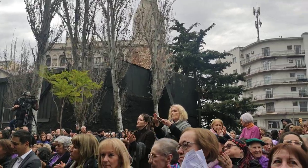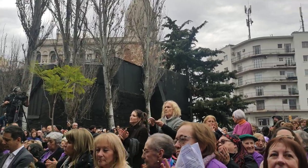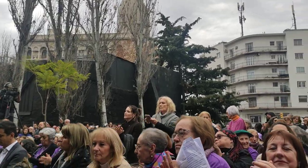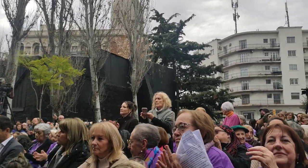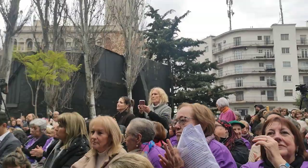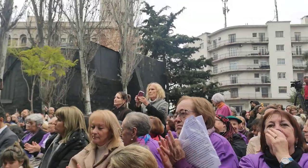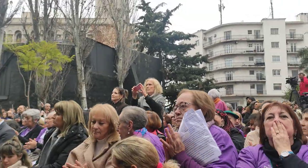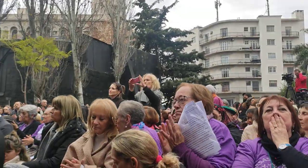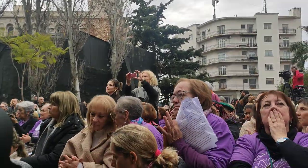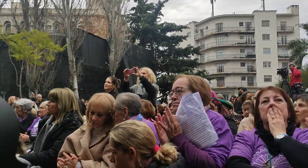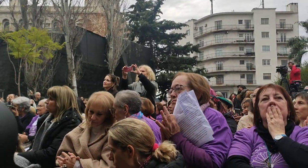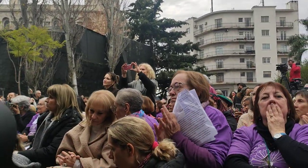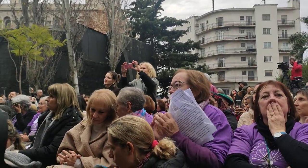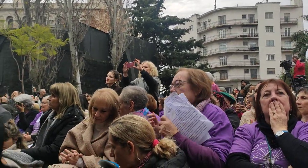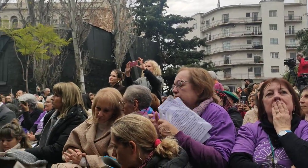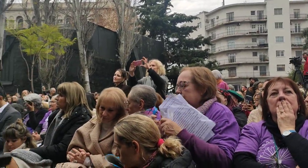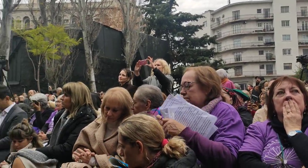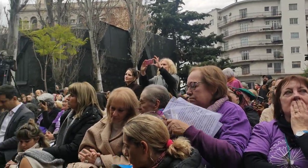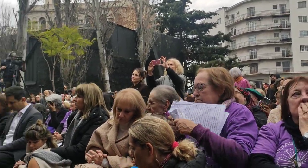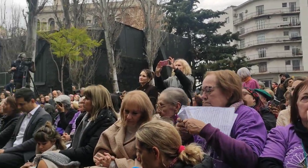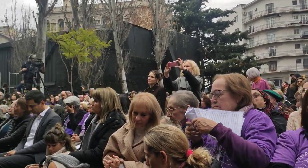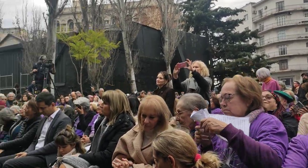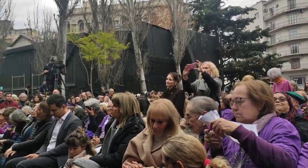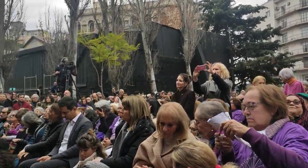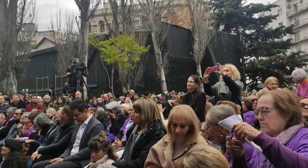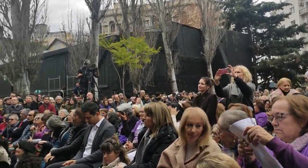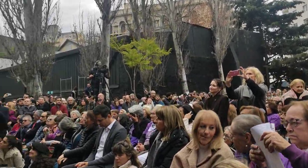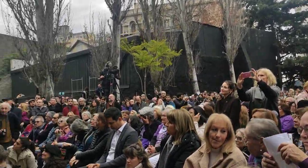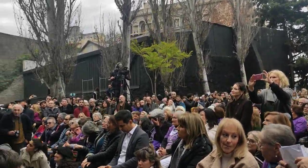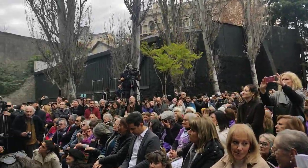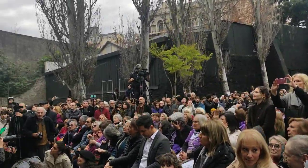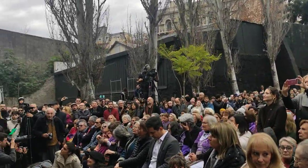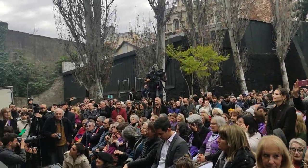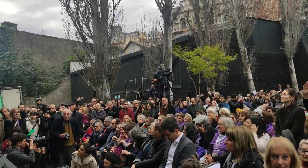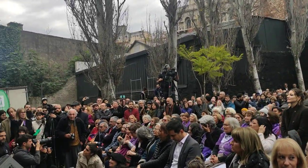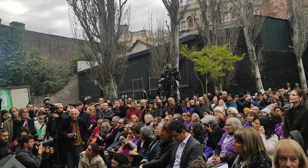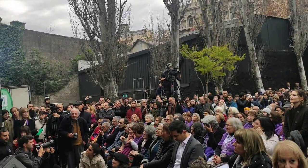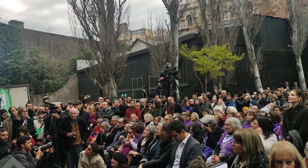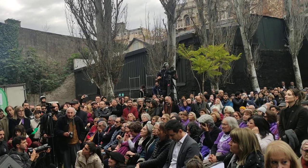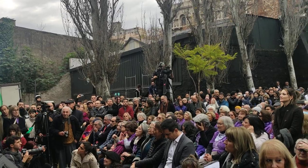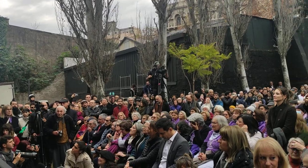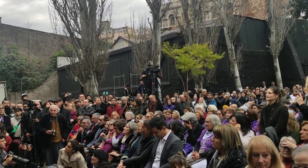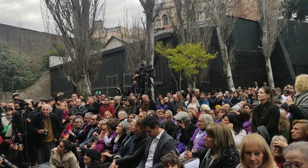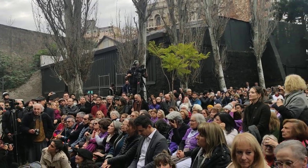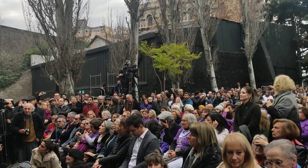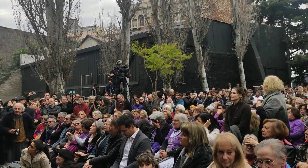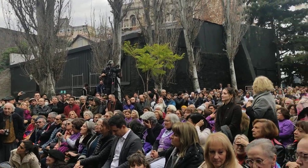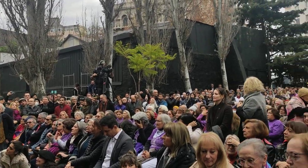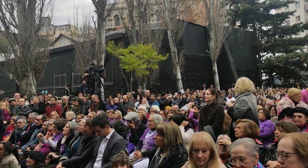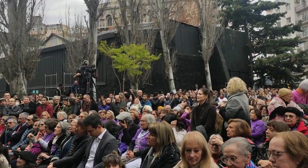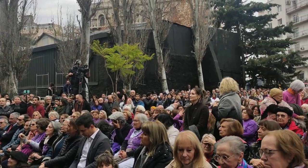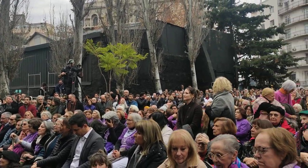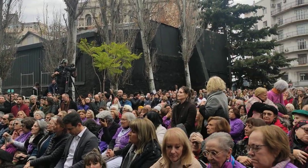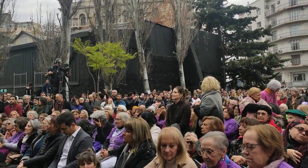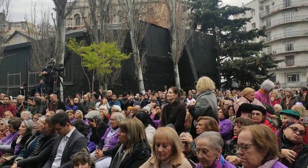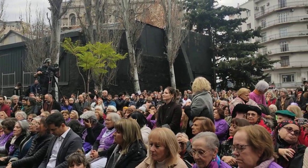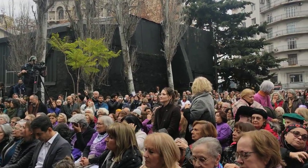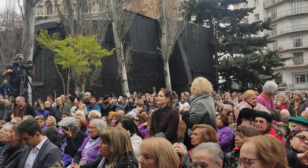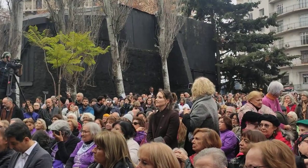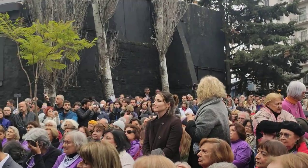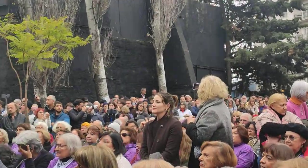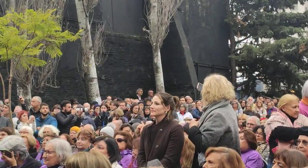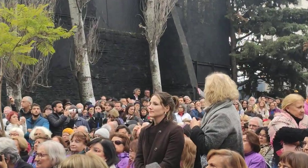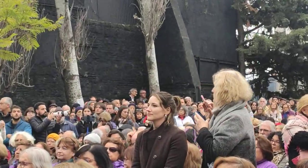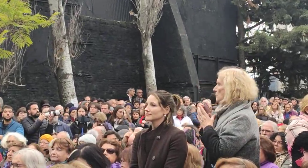El Grupo Solidario a Redoblar, conformado por militantes sociales y abocados en la medida de sus posibilidades a